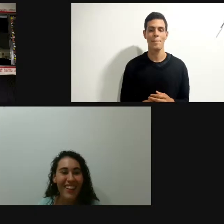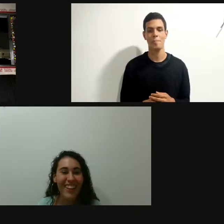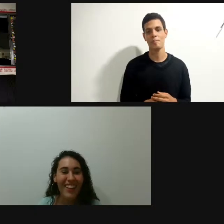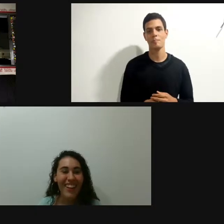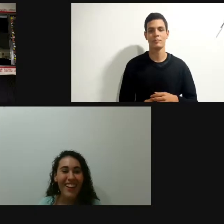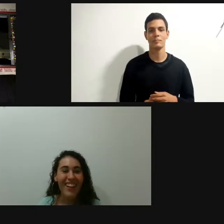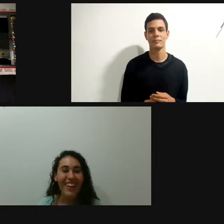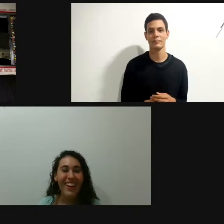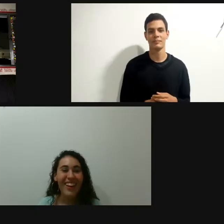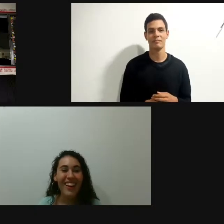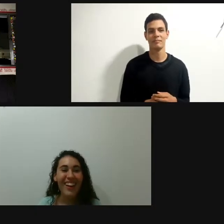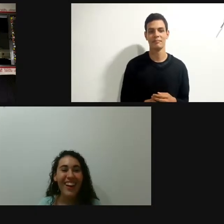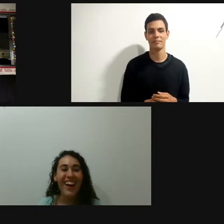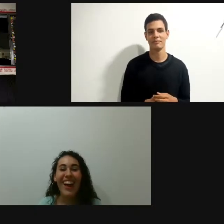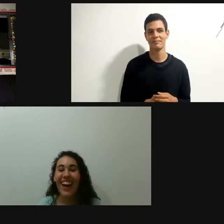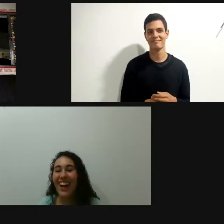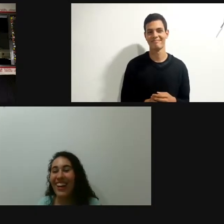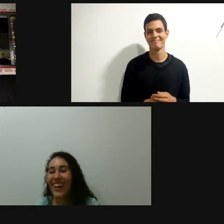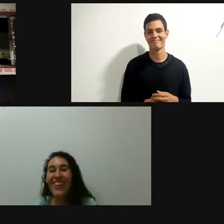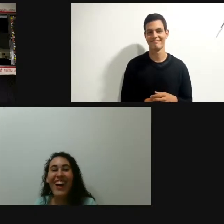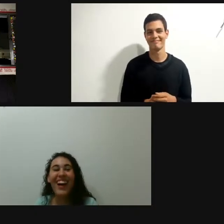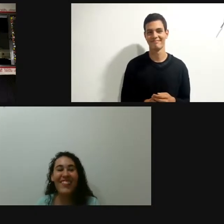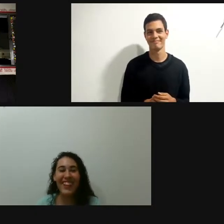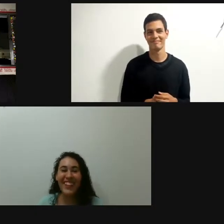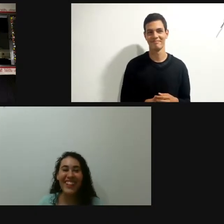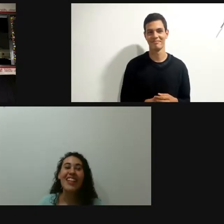está lá com a minha esposa daqui a pouco.